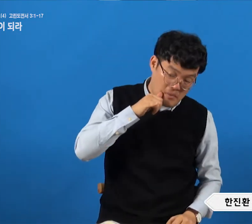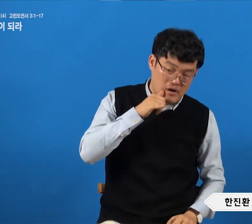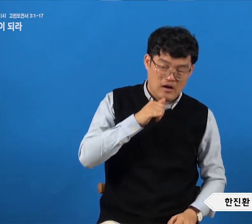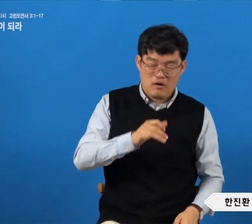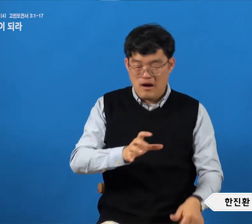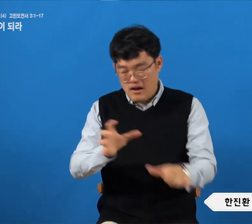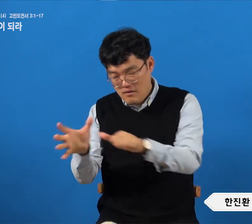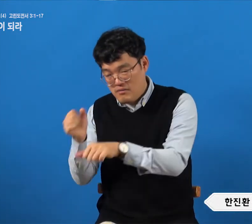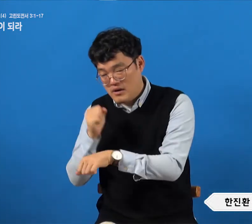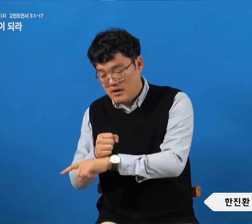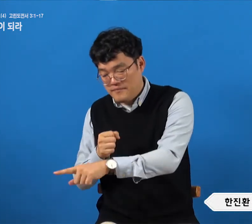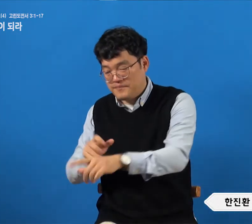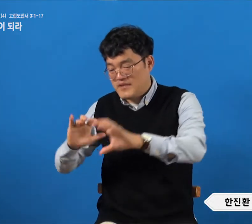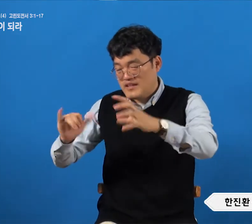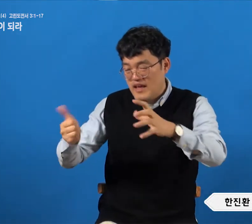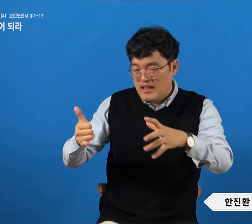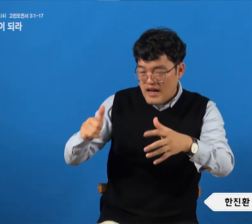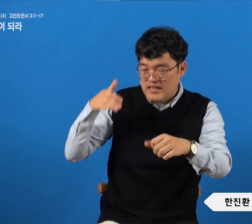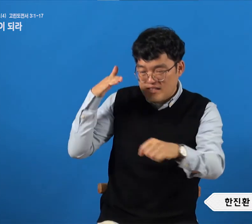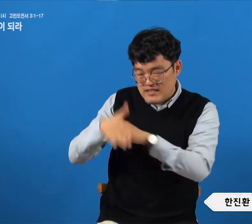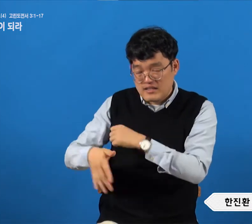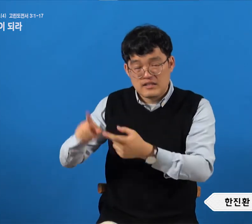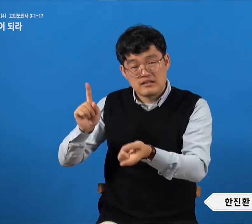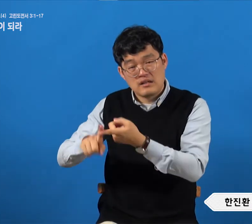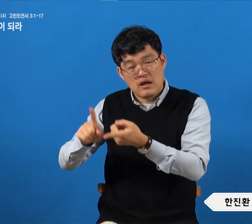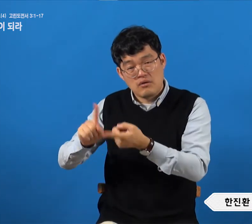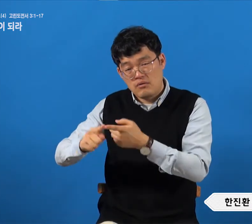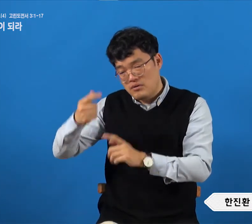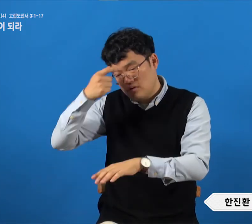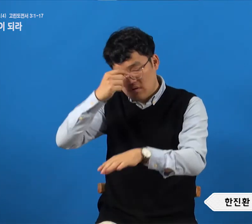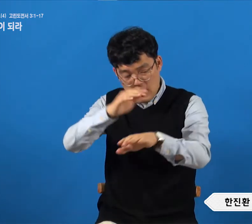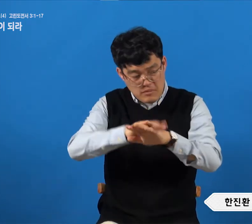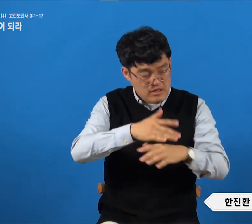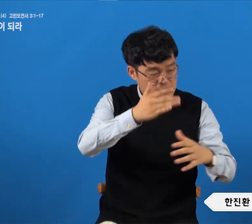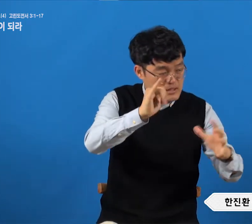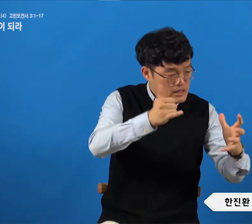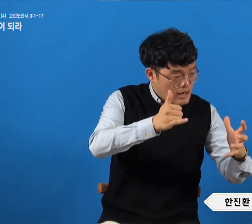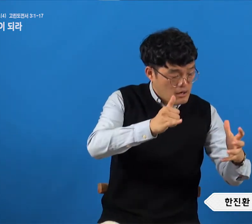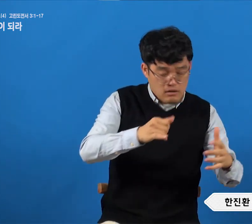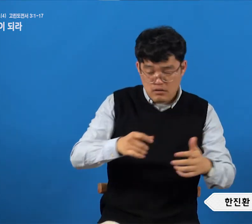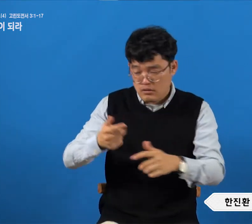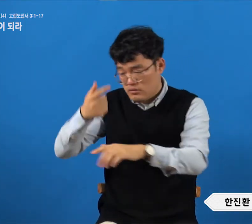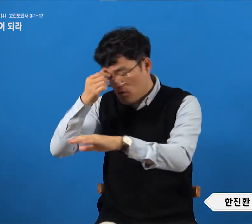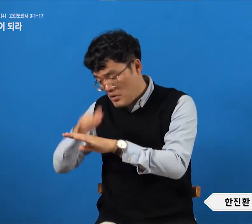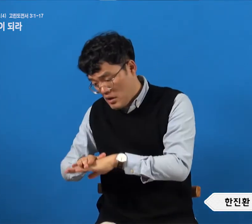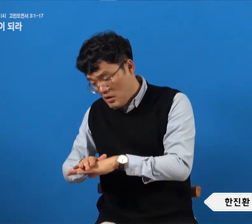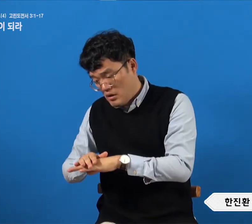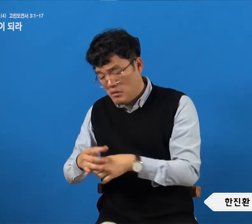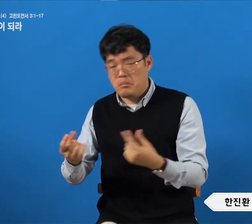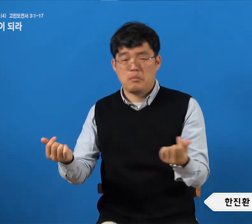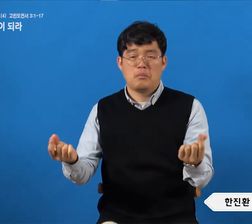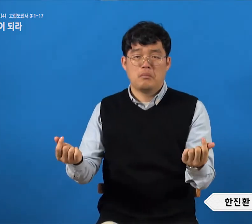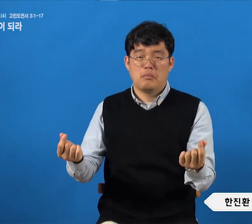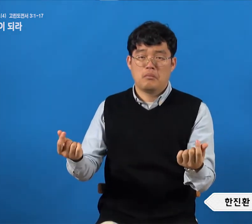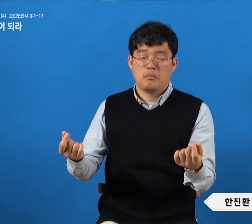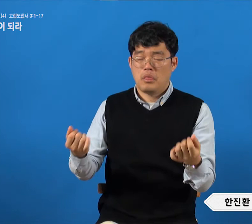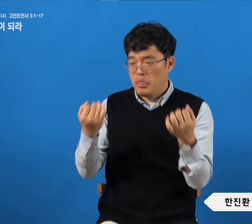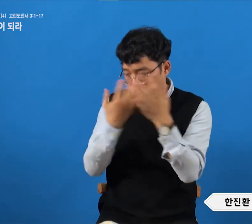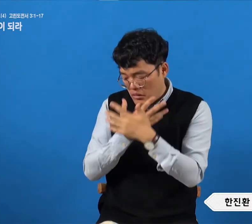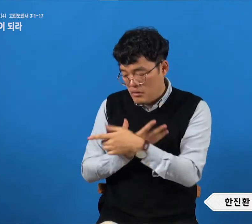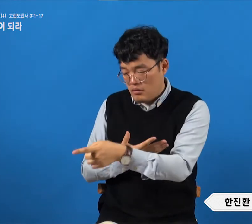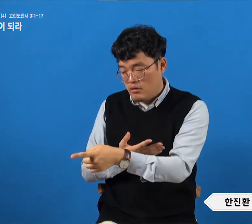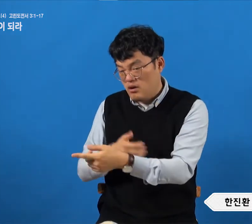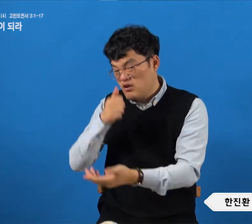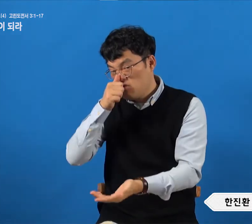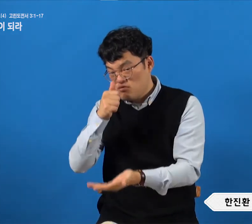흥미있는 것 다 동원해서 세상의 엔터테인먼트하고 별로 다를 바 없이 예배를 드립니다.